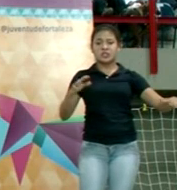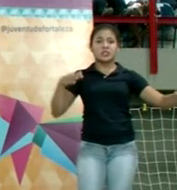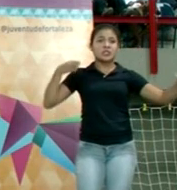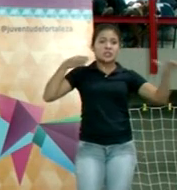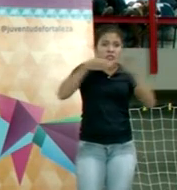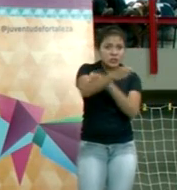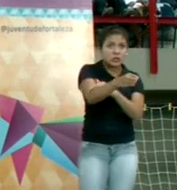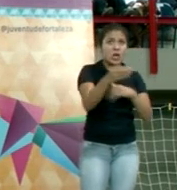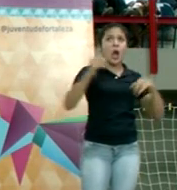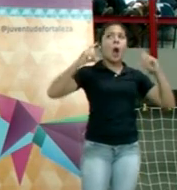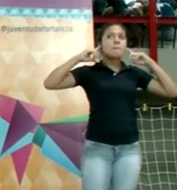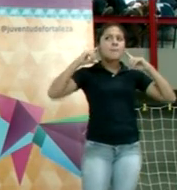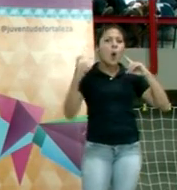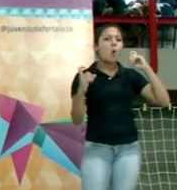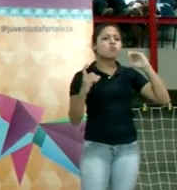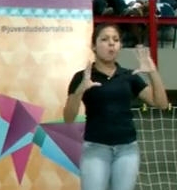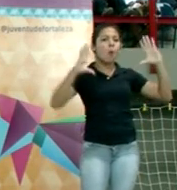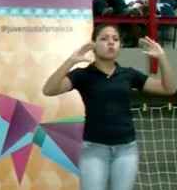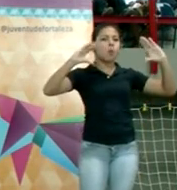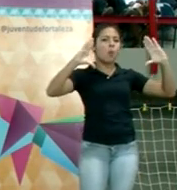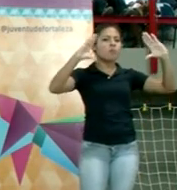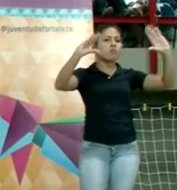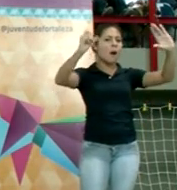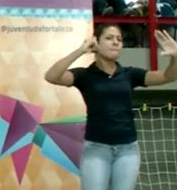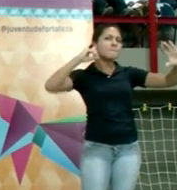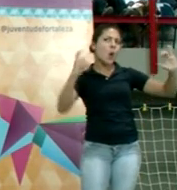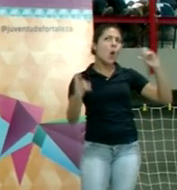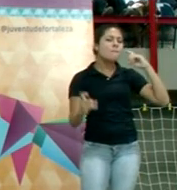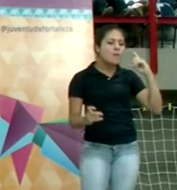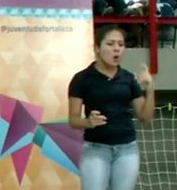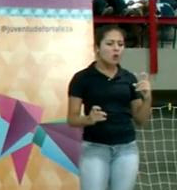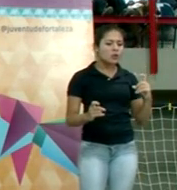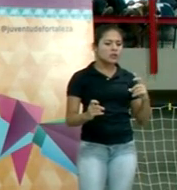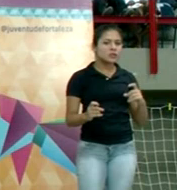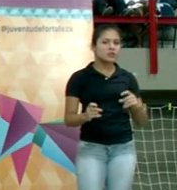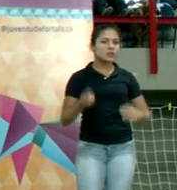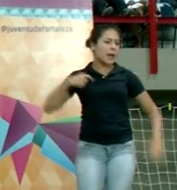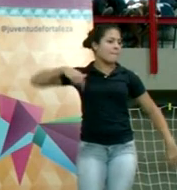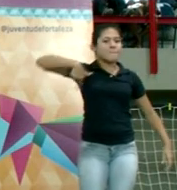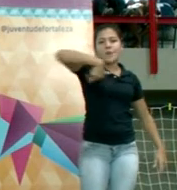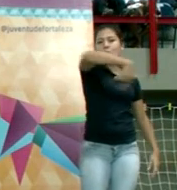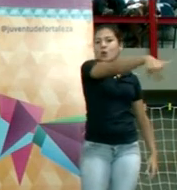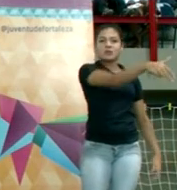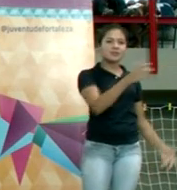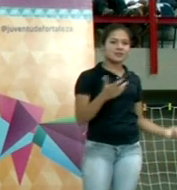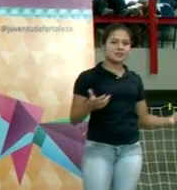raio. Então quando você ouvir um trovão, saia correndo. Parou.